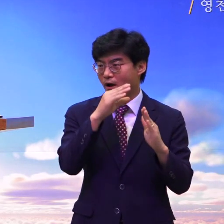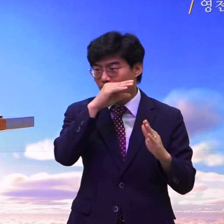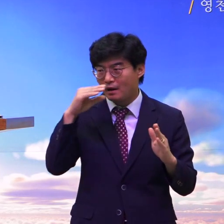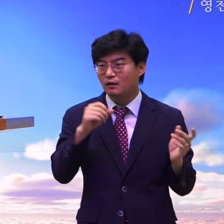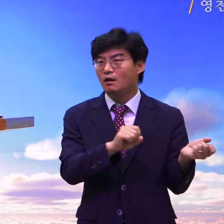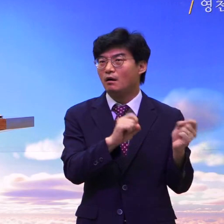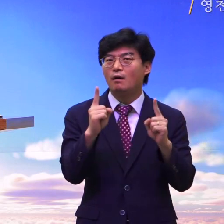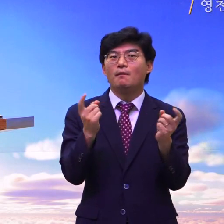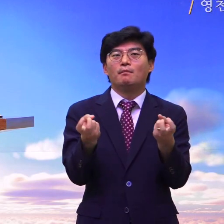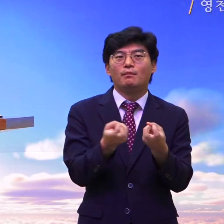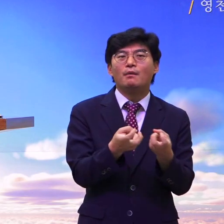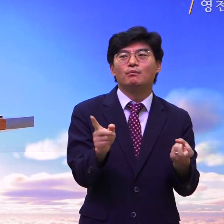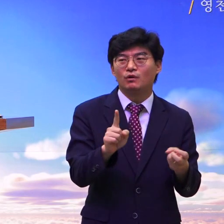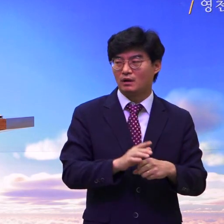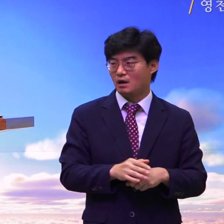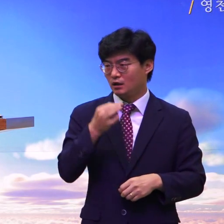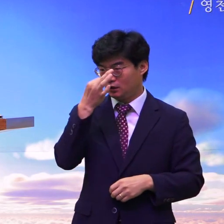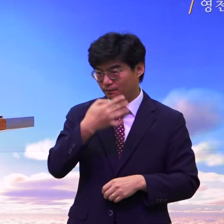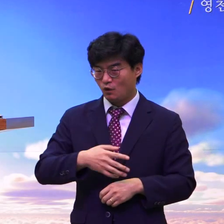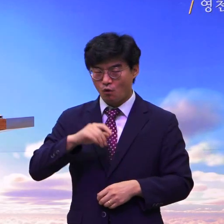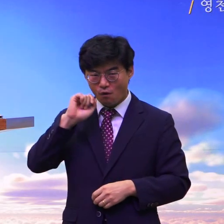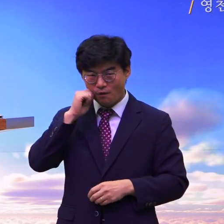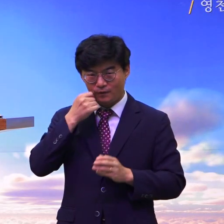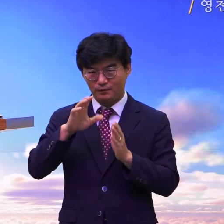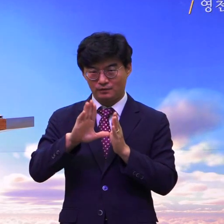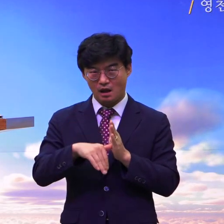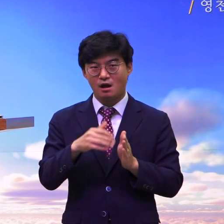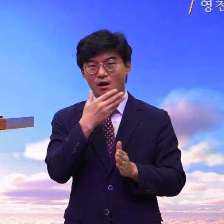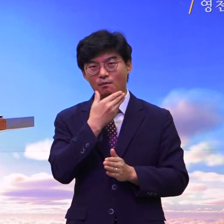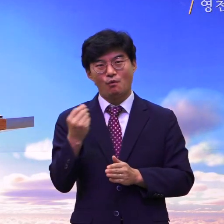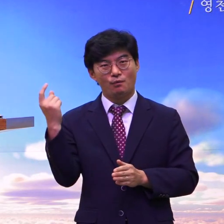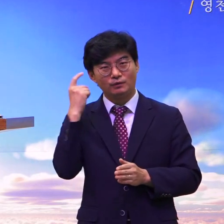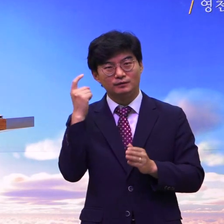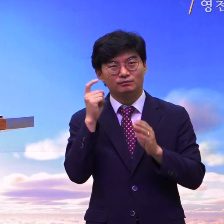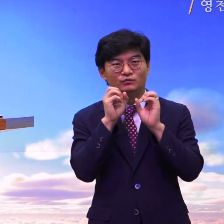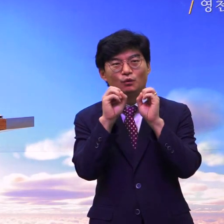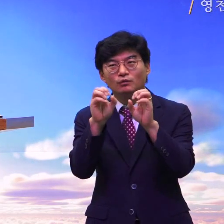전할 수 있는 방법은 없을까? 고민하며 기도합니다.